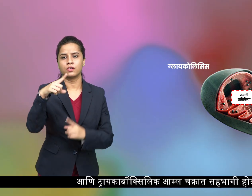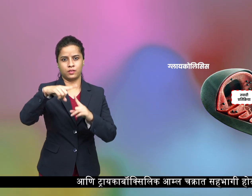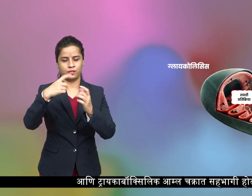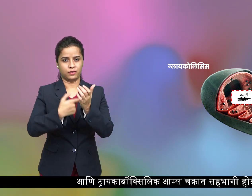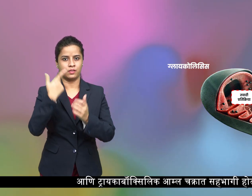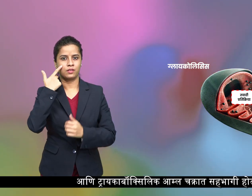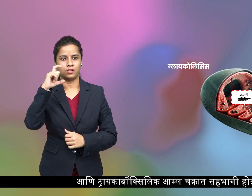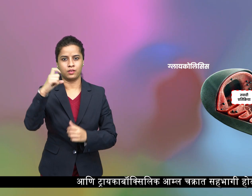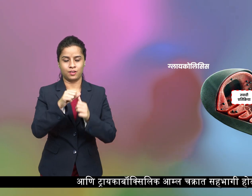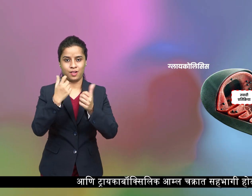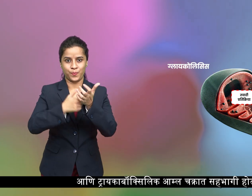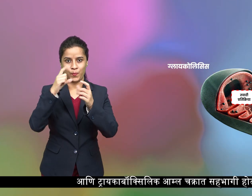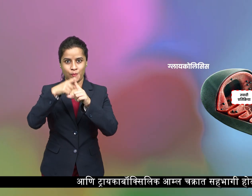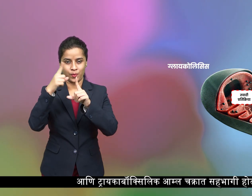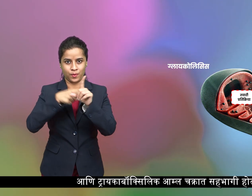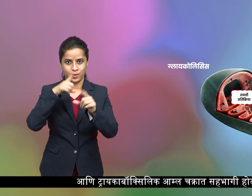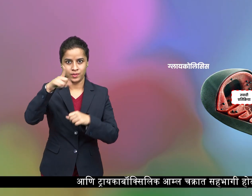ट्रायकार्बॉक्सिलिक आम्लचक्रात सहभागी होतात.